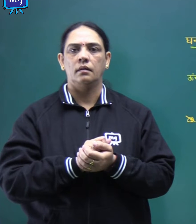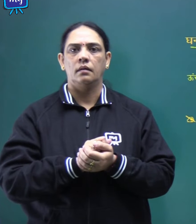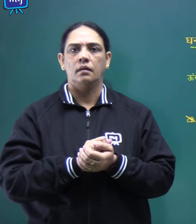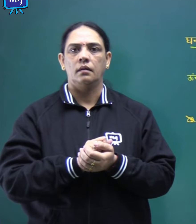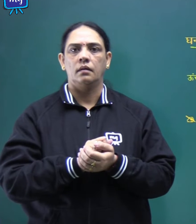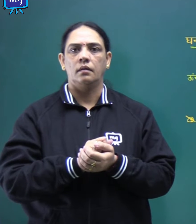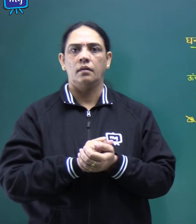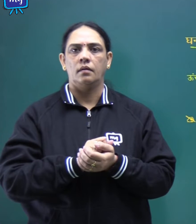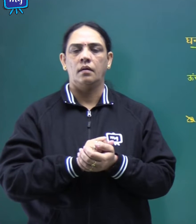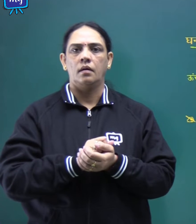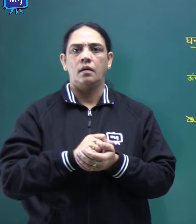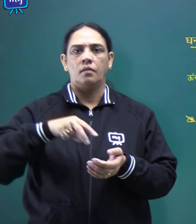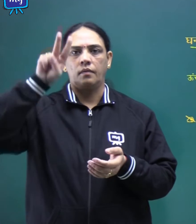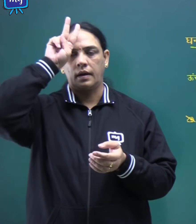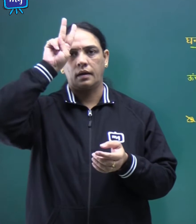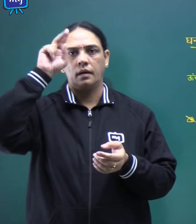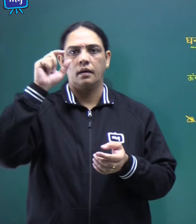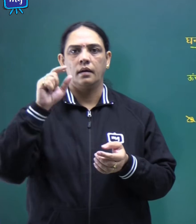वर्ग इकाई।